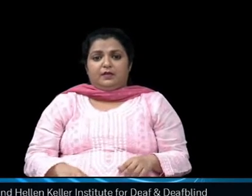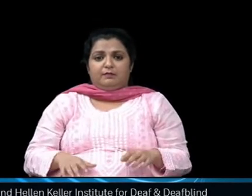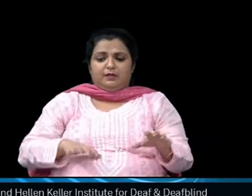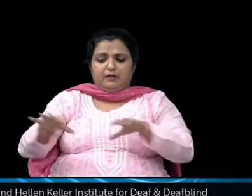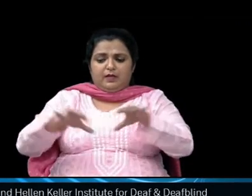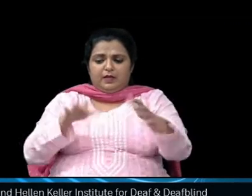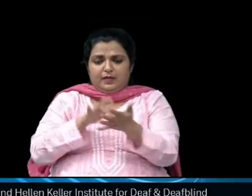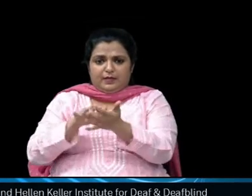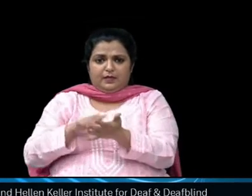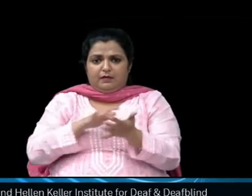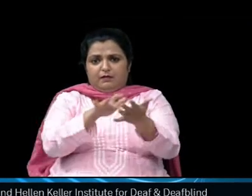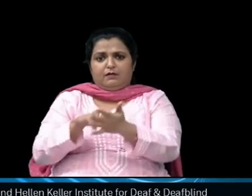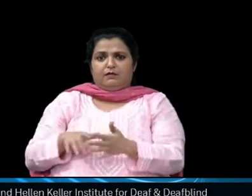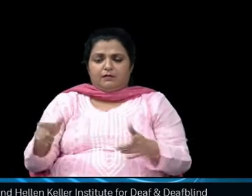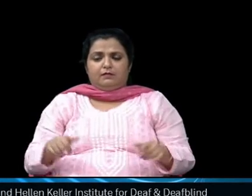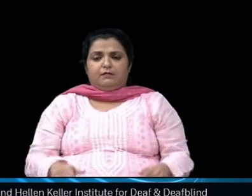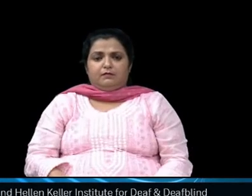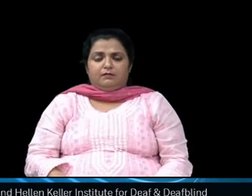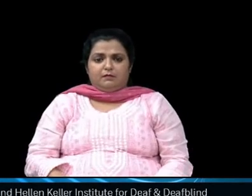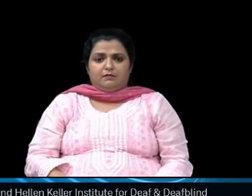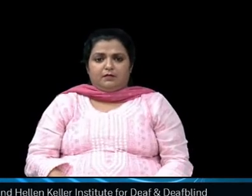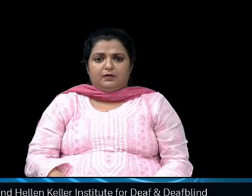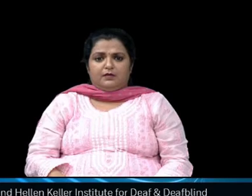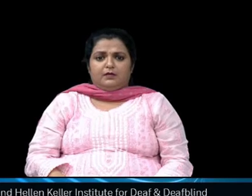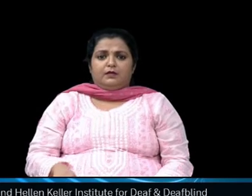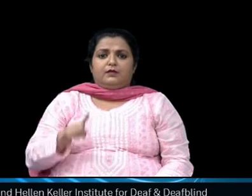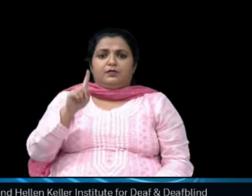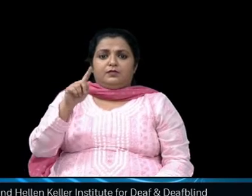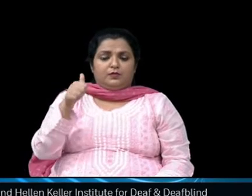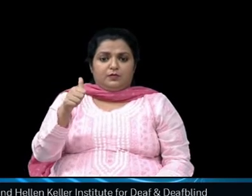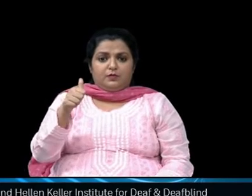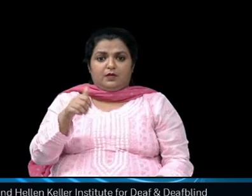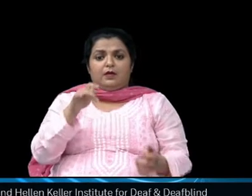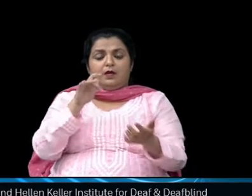सदर योजने साथी एकुली सिदक्ष में प्रस्तावी दा है